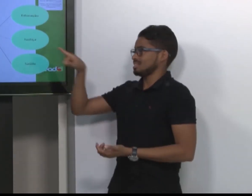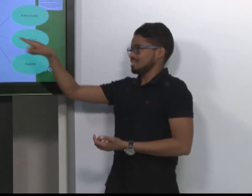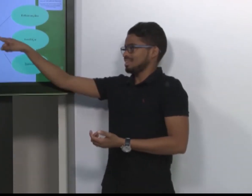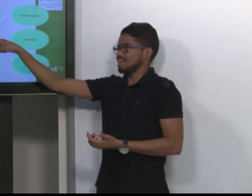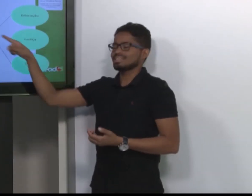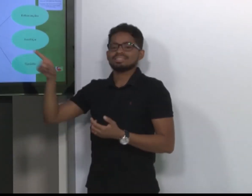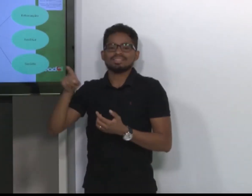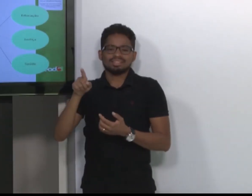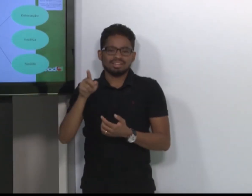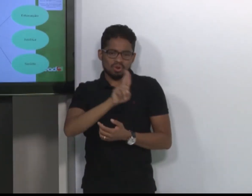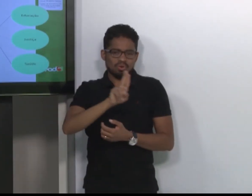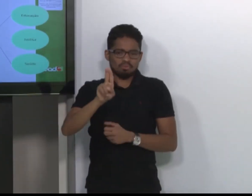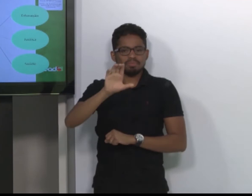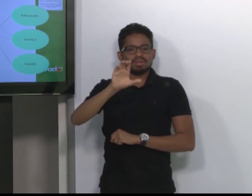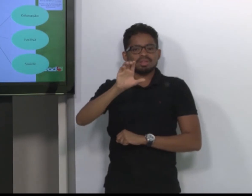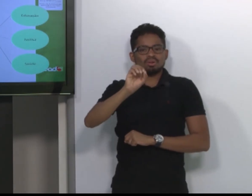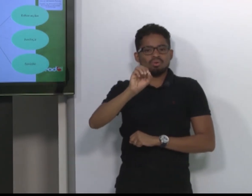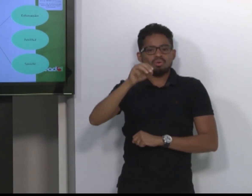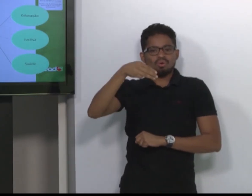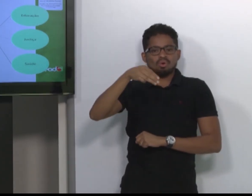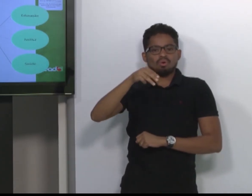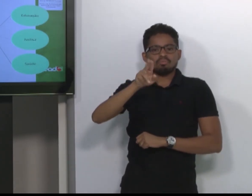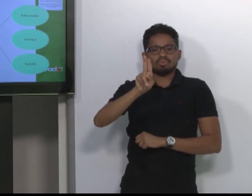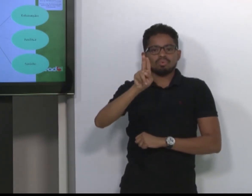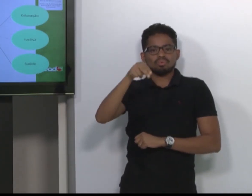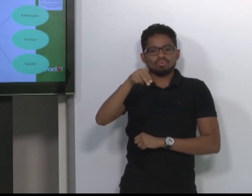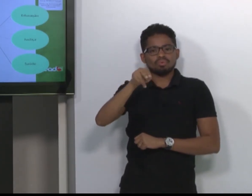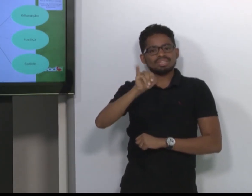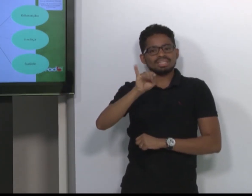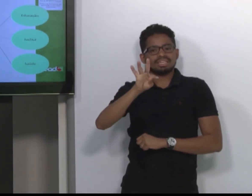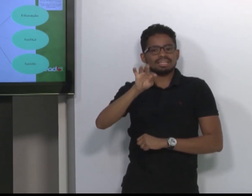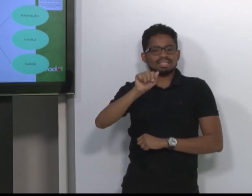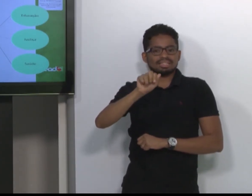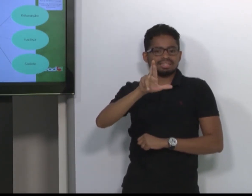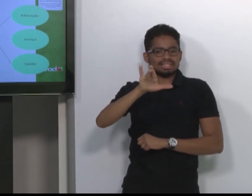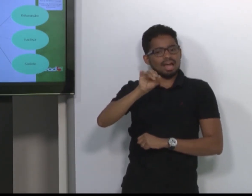Temos também o espaço comunitário.